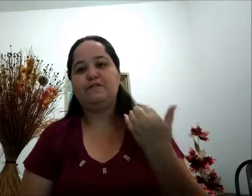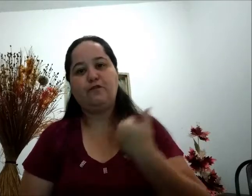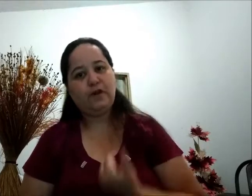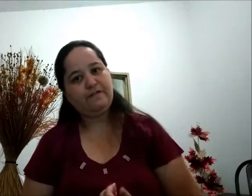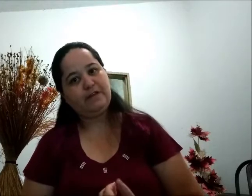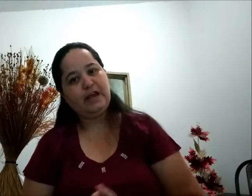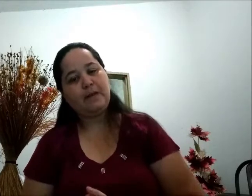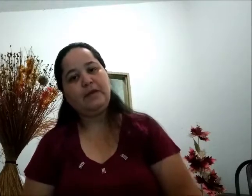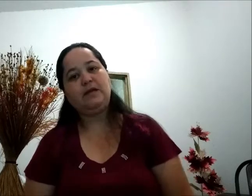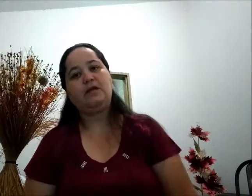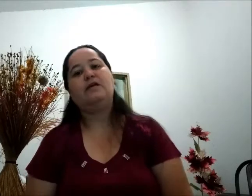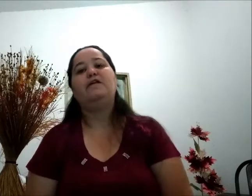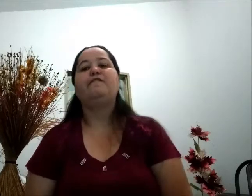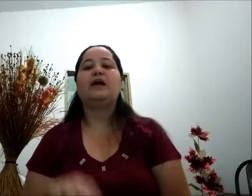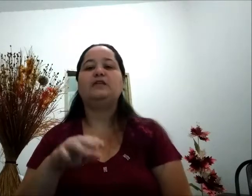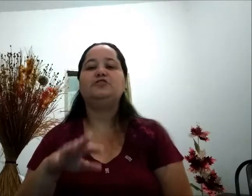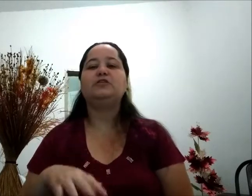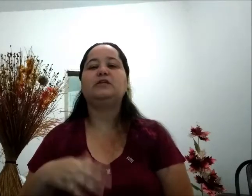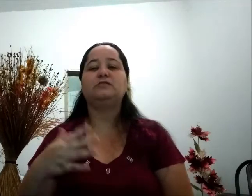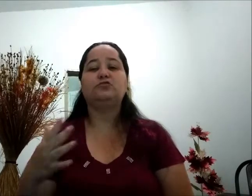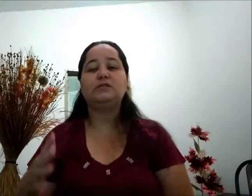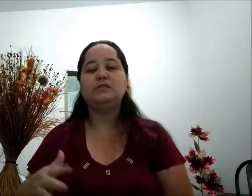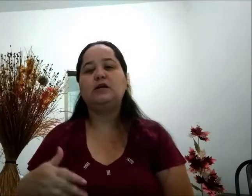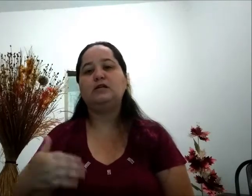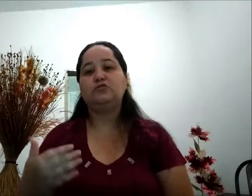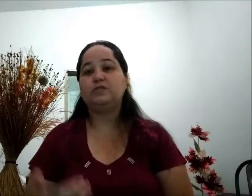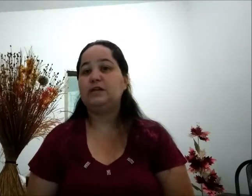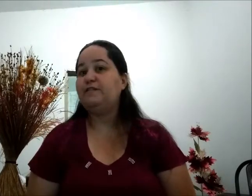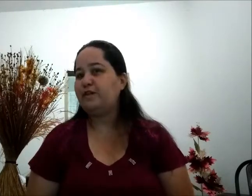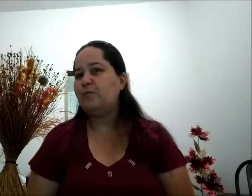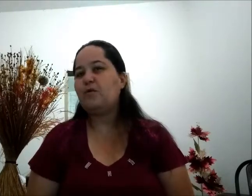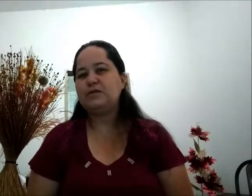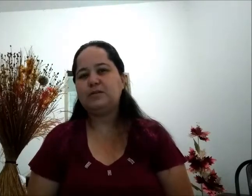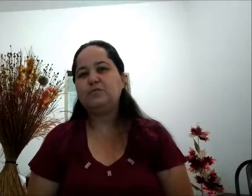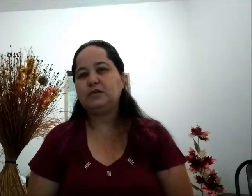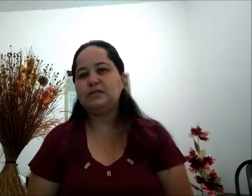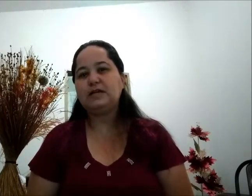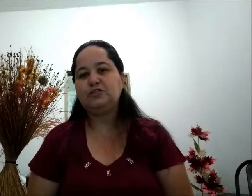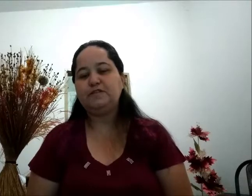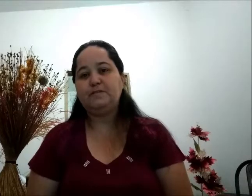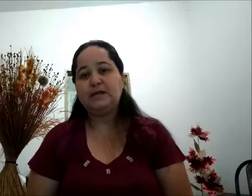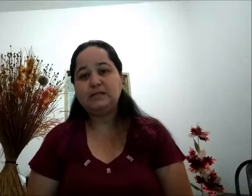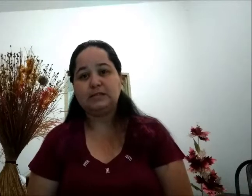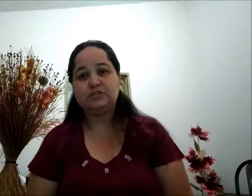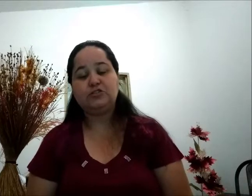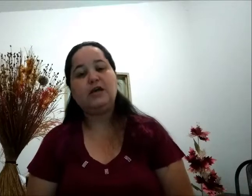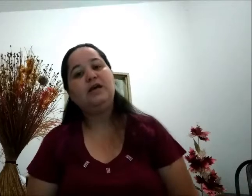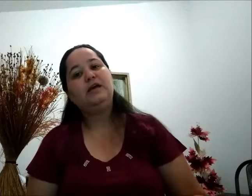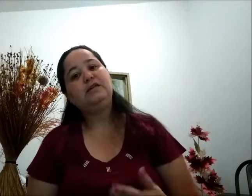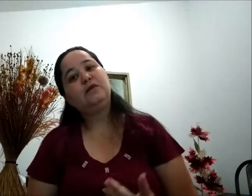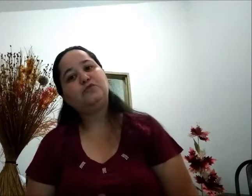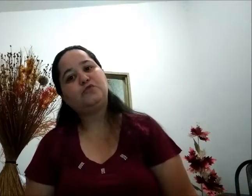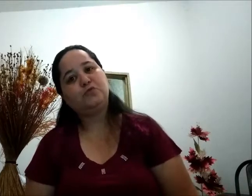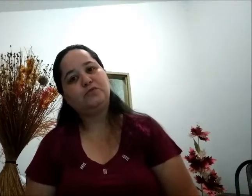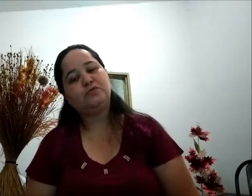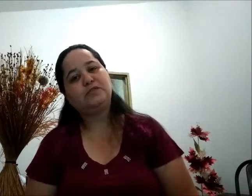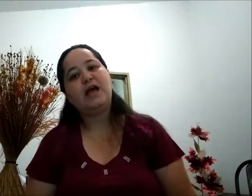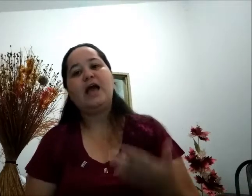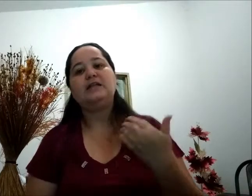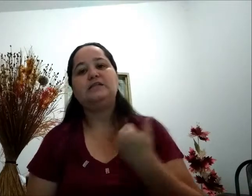for referir a mim, ficar digitando Josiane, Josiane, fica uma coisa muito cansativa e maçante. Então, os surdos, eles dão